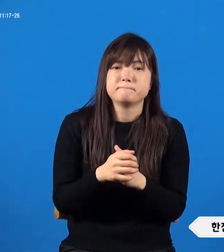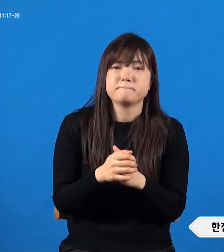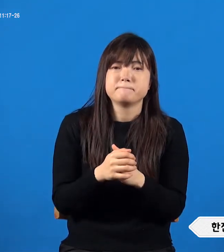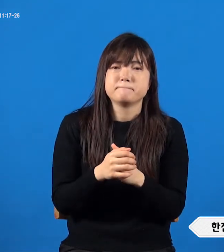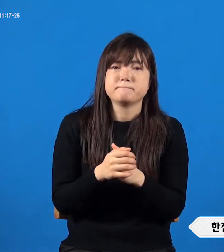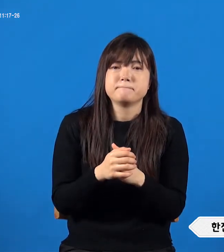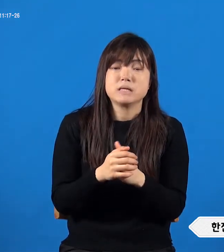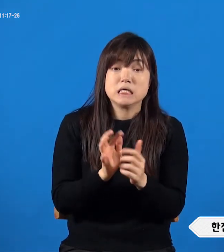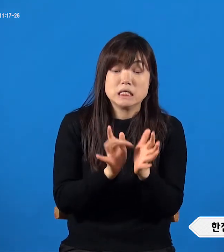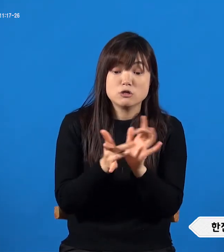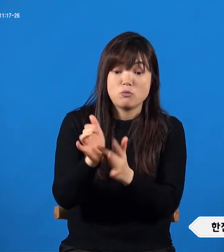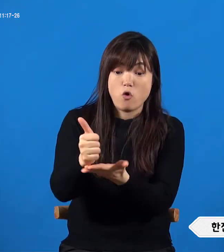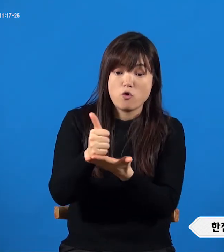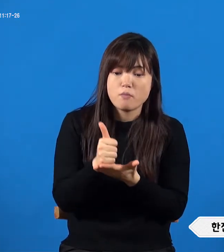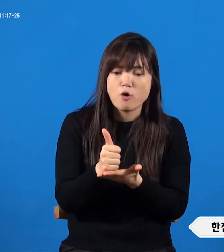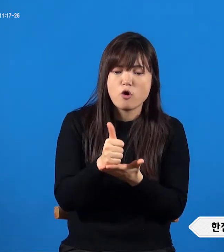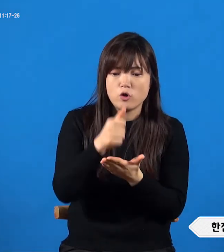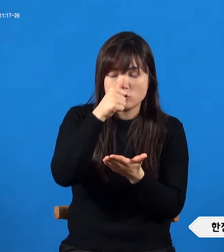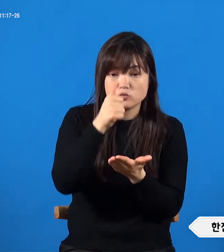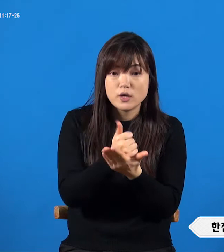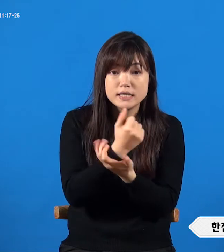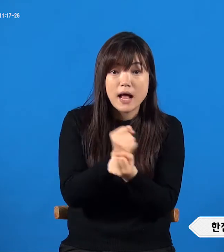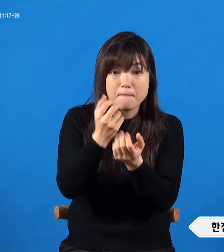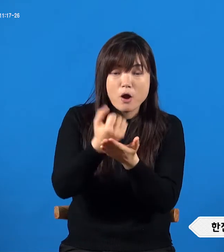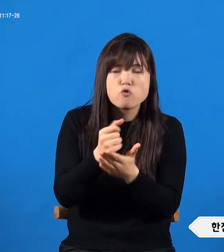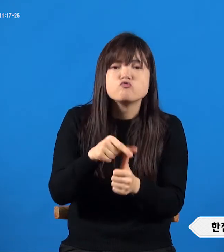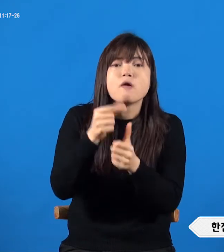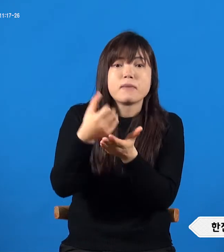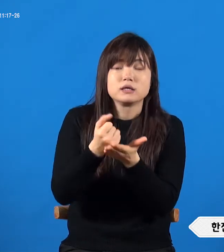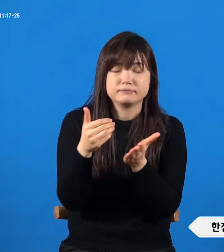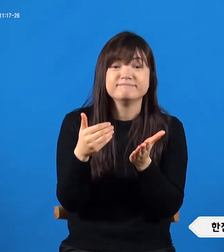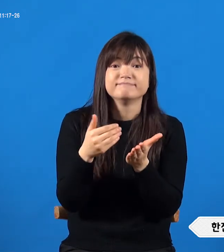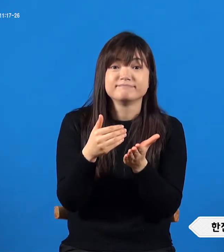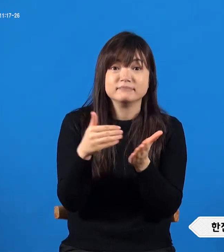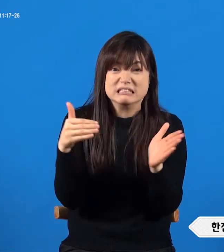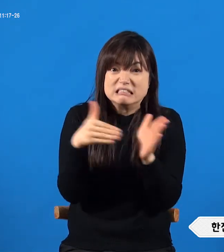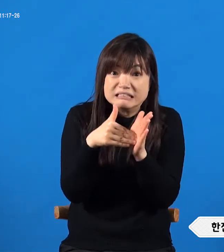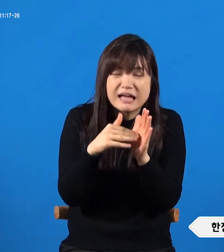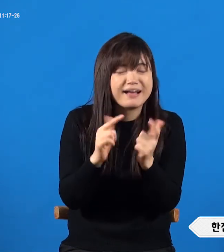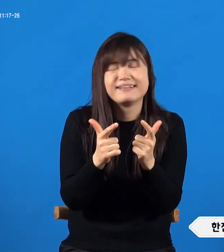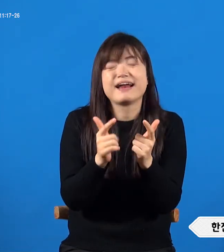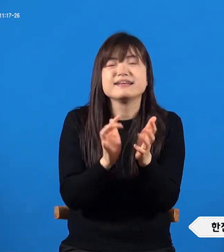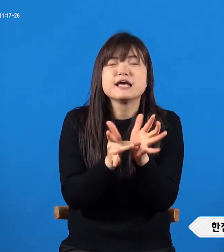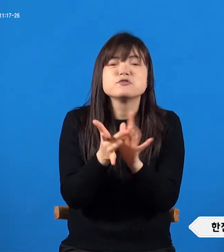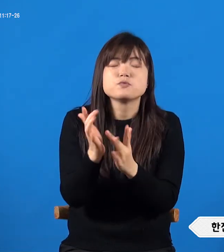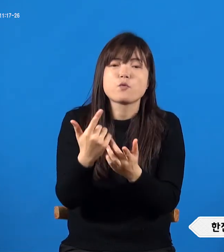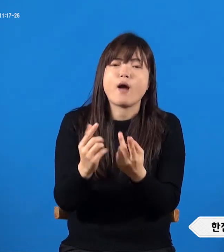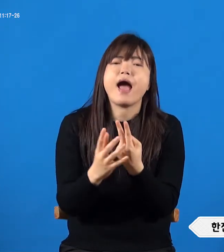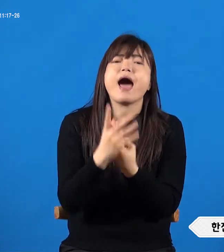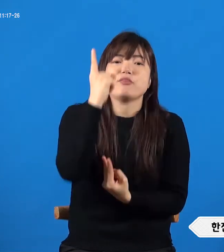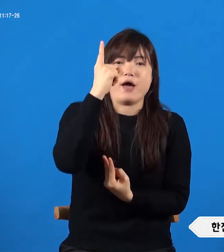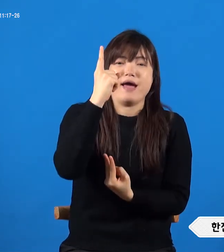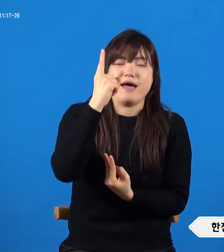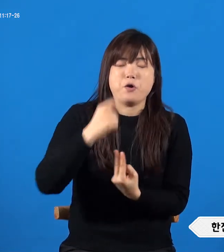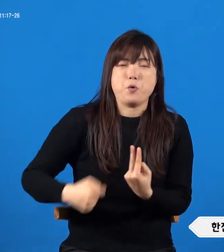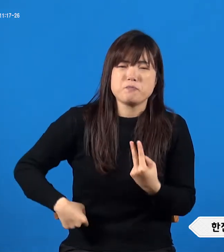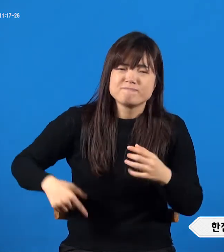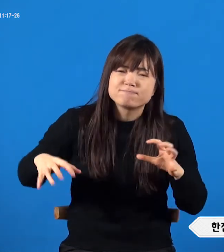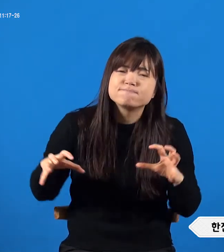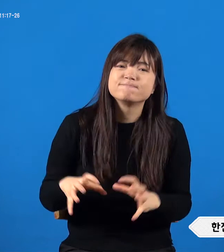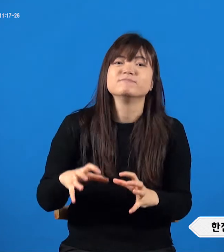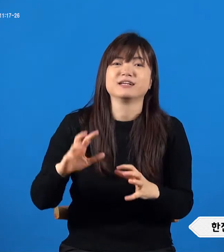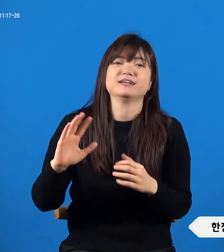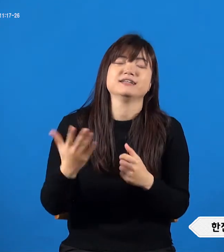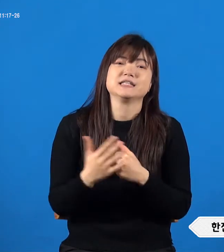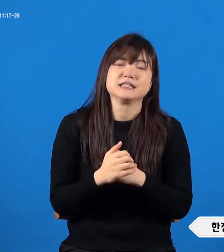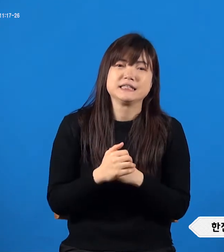예수님을 영접하면 죄사함 받고 구원받지만 그것에 그치지 않고 예수님과 하나로 연합되게